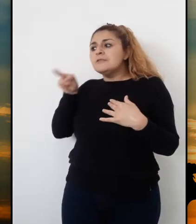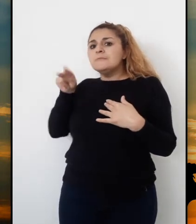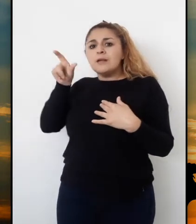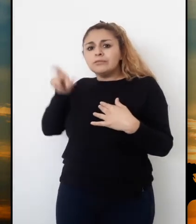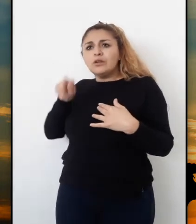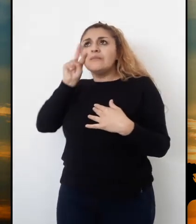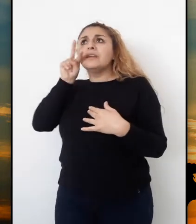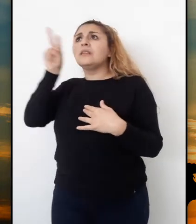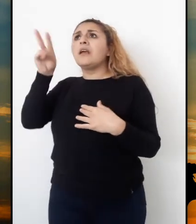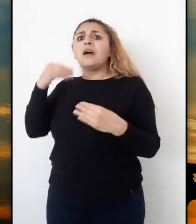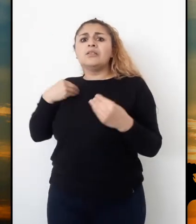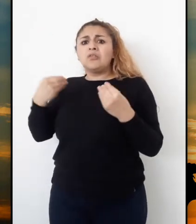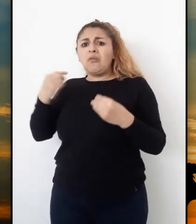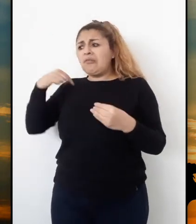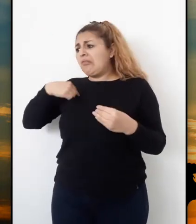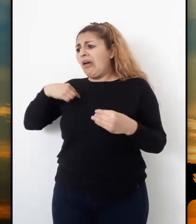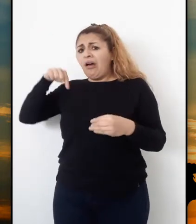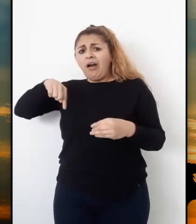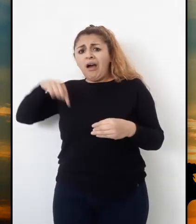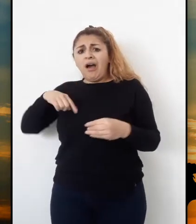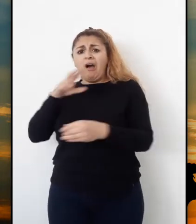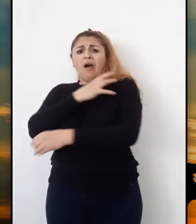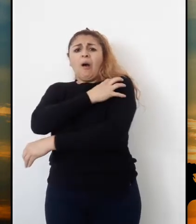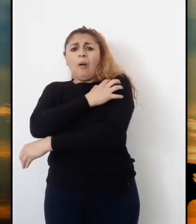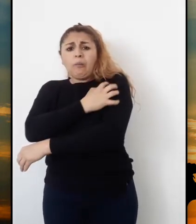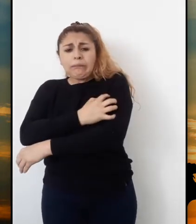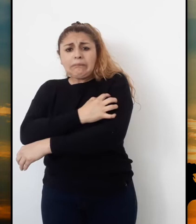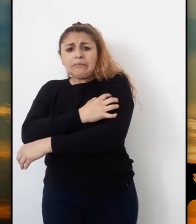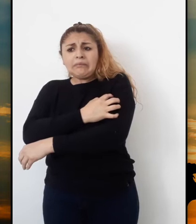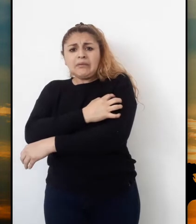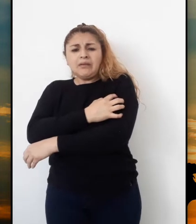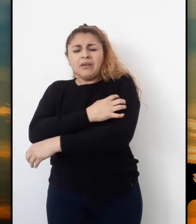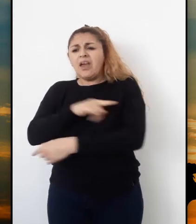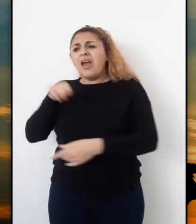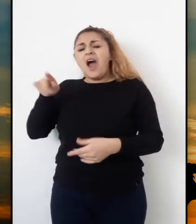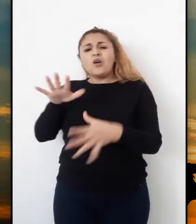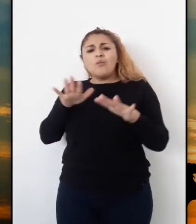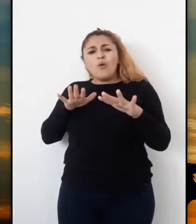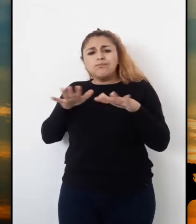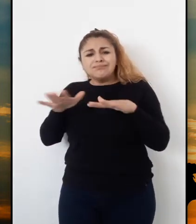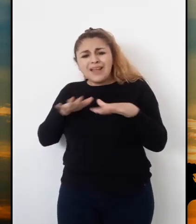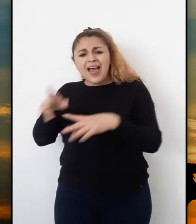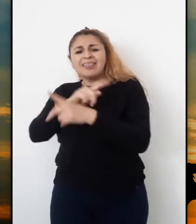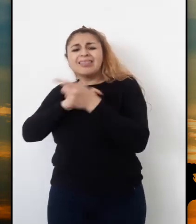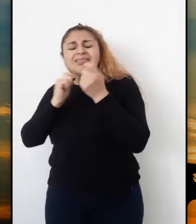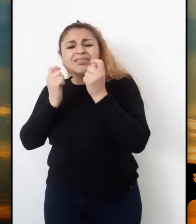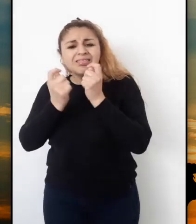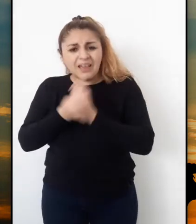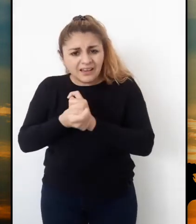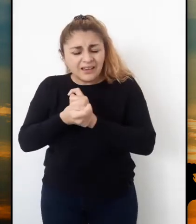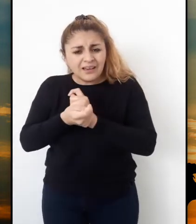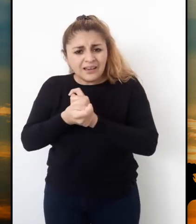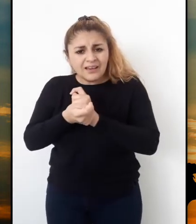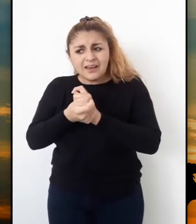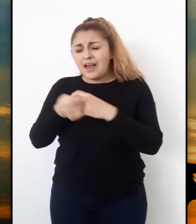su riqueza. Et Lazare s'appuie sur Dieu. Y Lázaro se apoyaba en Dios. Le même qu'Abraham.